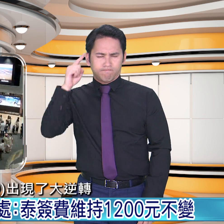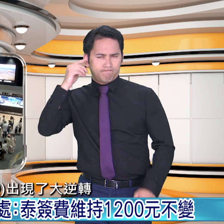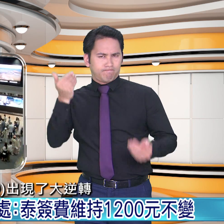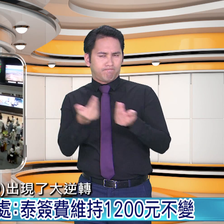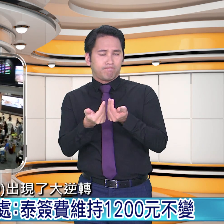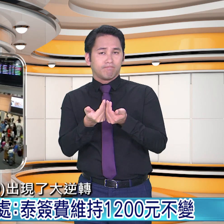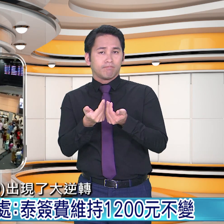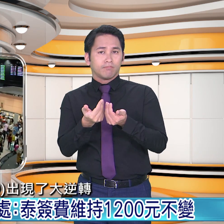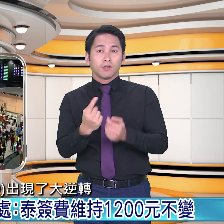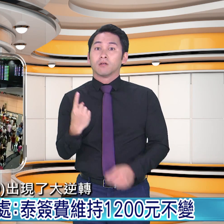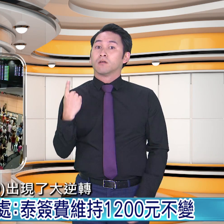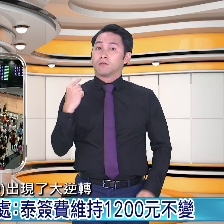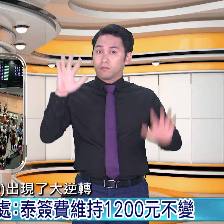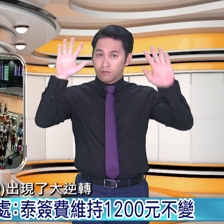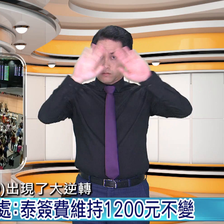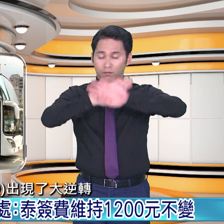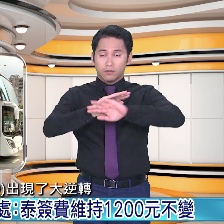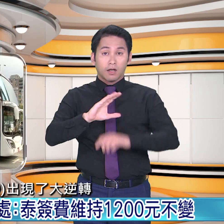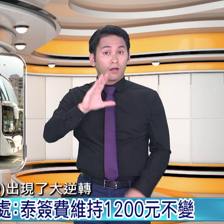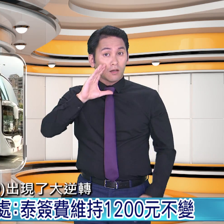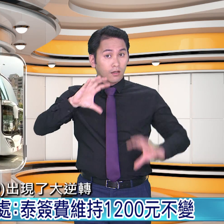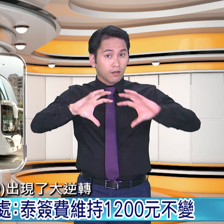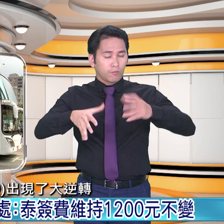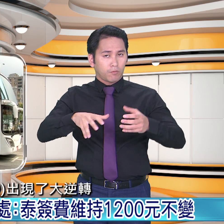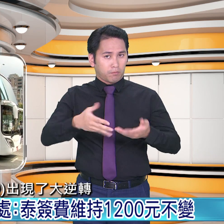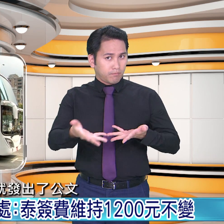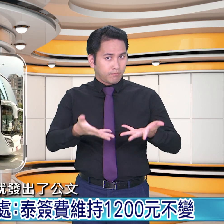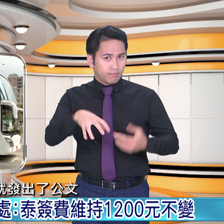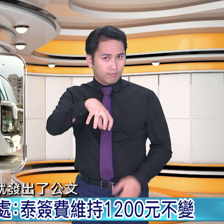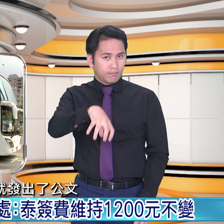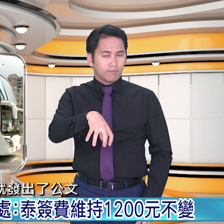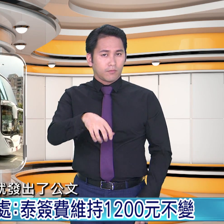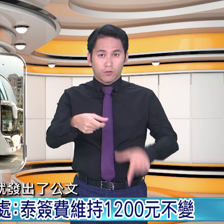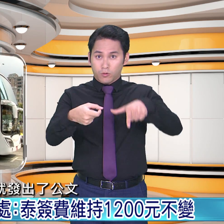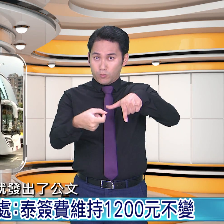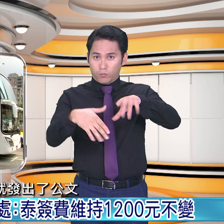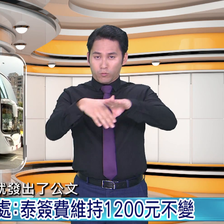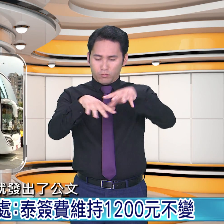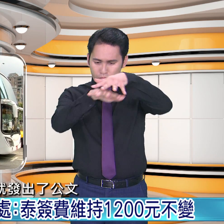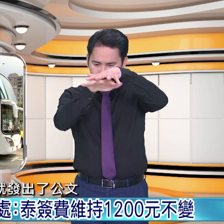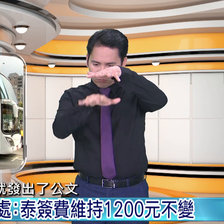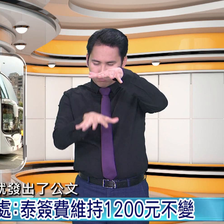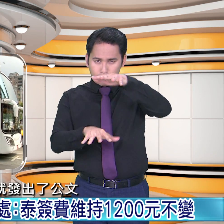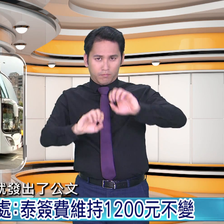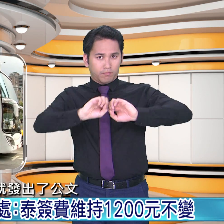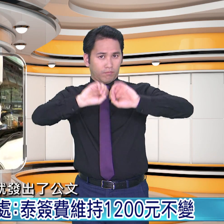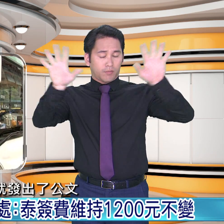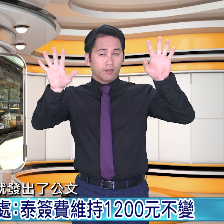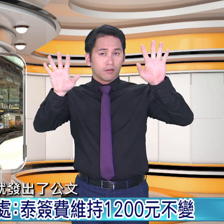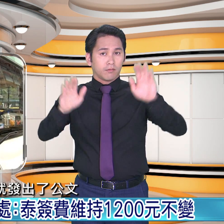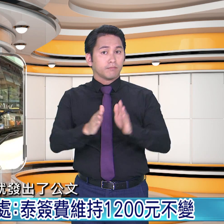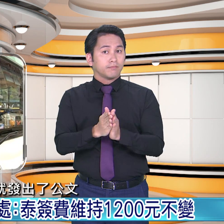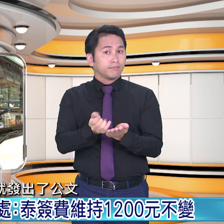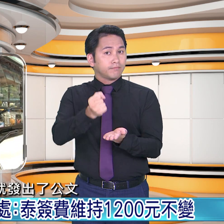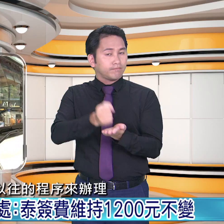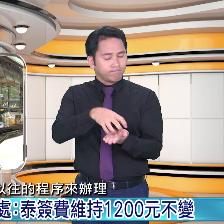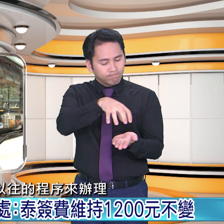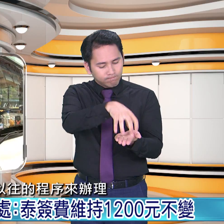策昨天出现了大逆转。傍晚，泰国办事处就发出了公文，宣布泰